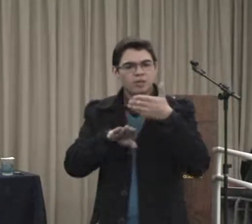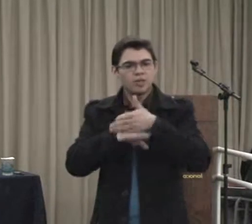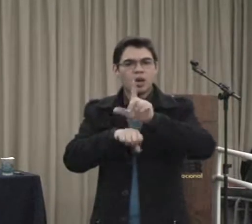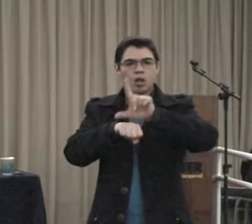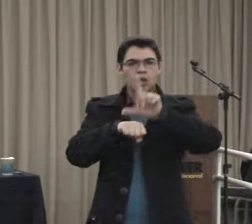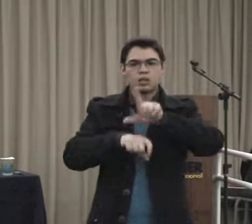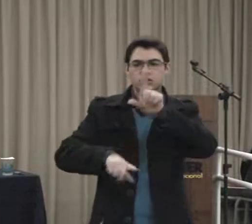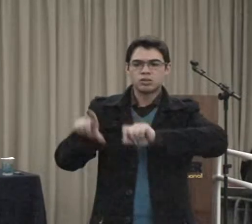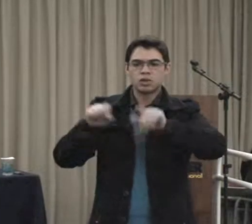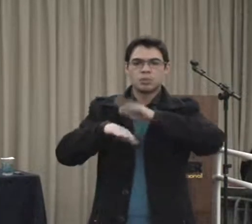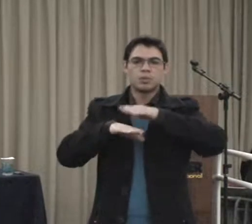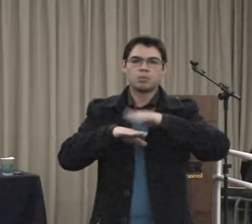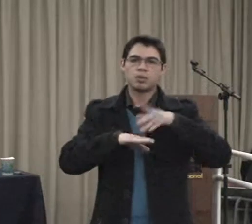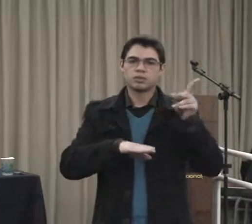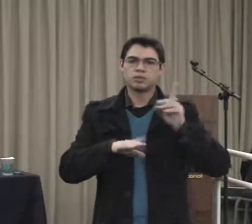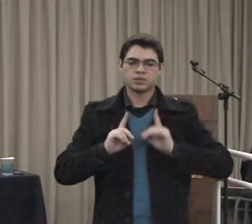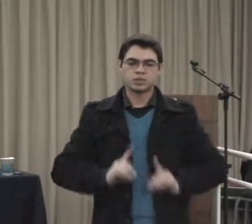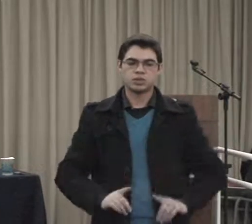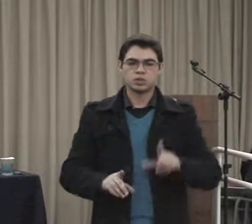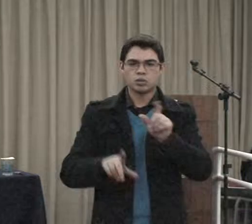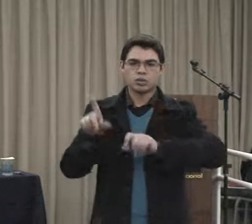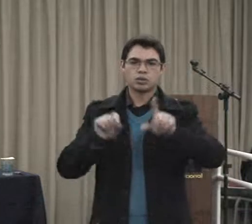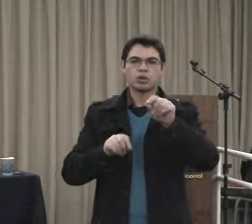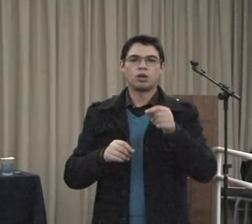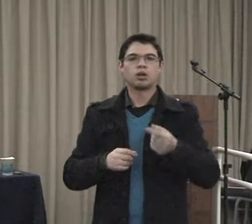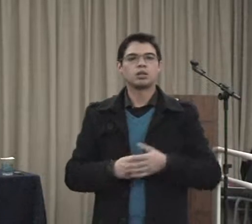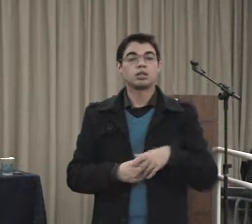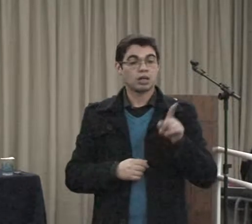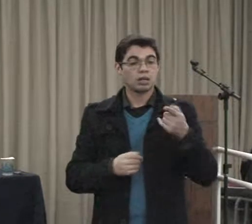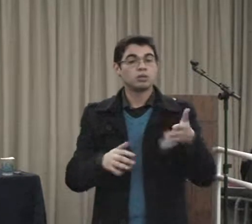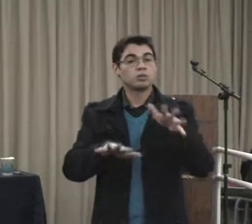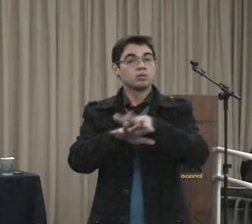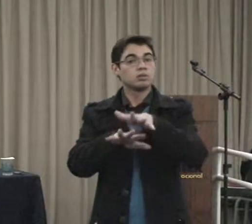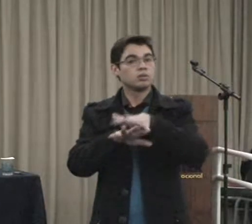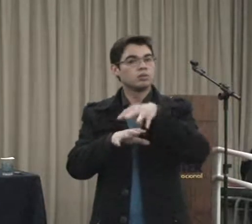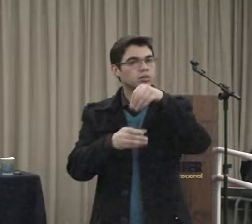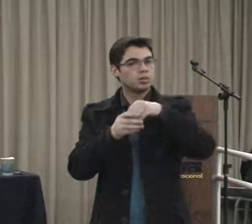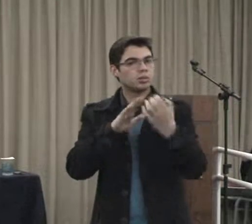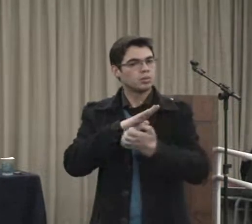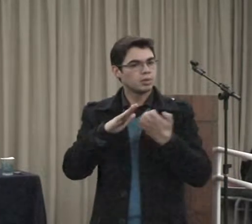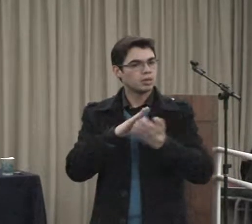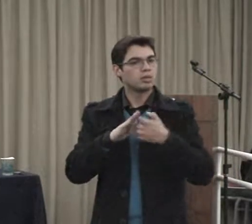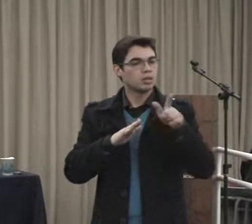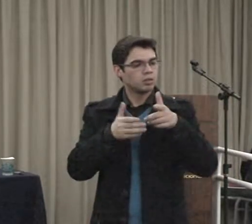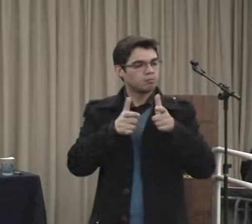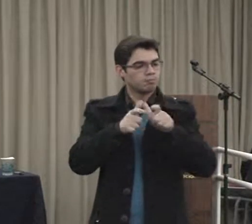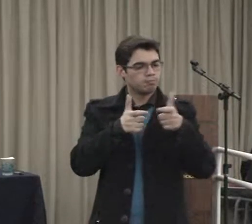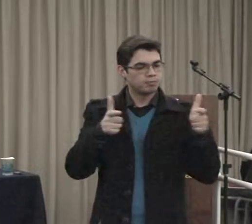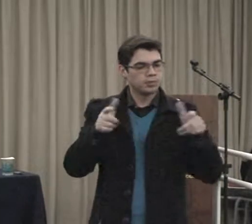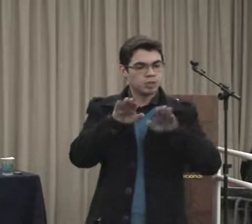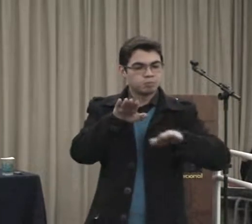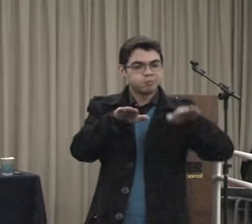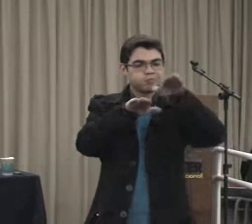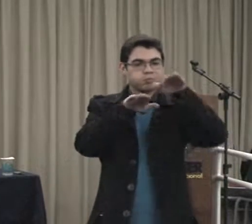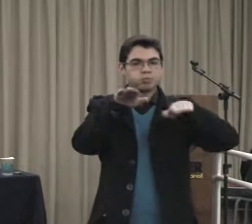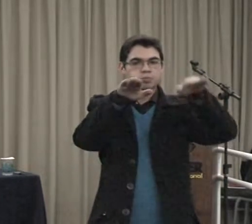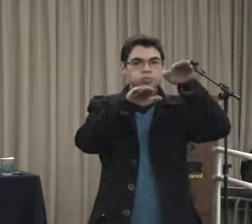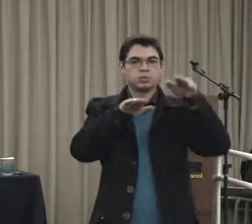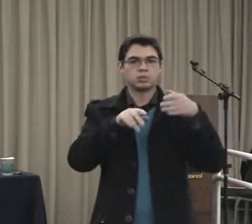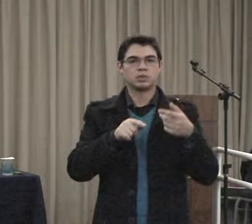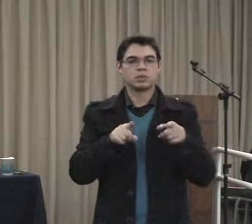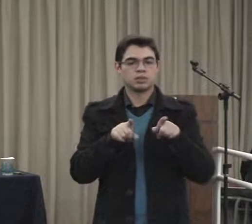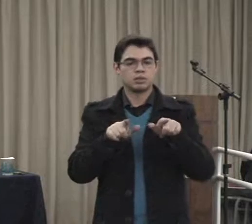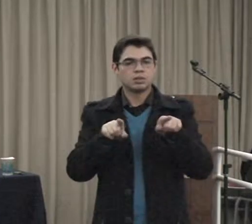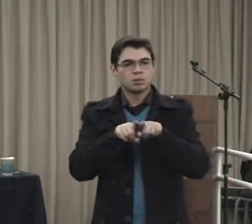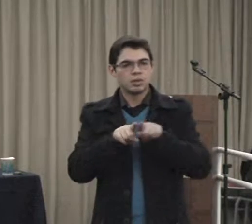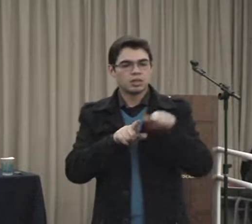vez mais, dando espaço para que eles sejam incluídos e cresçam dentro da empresa. Não fiquem apenas lá, como